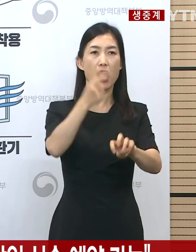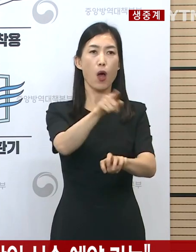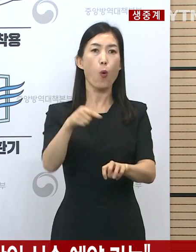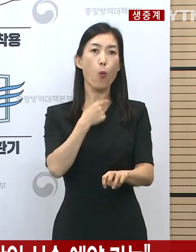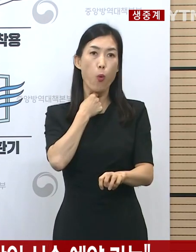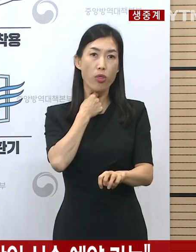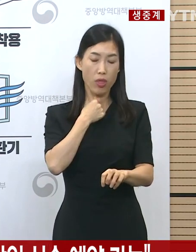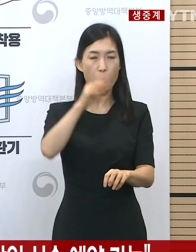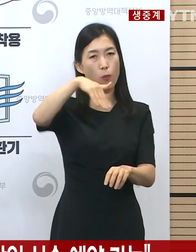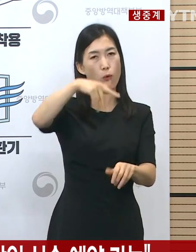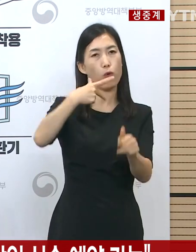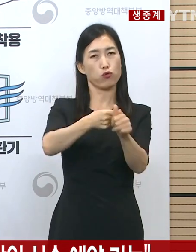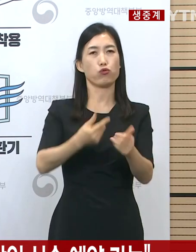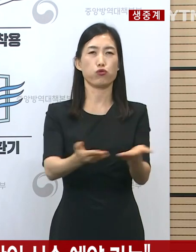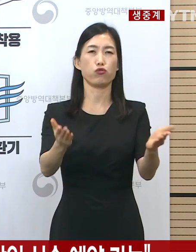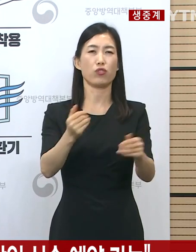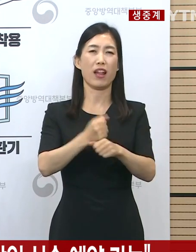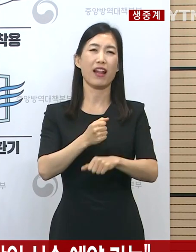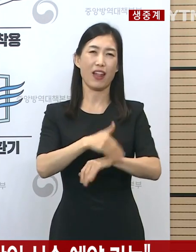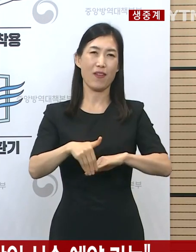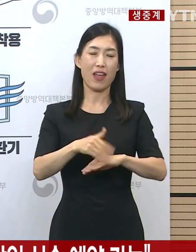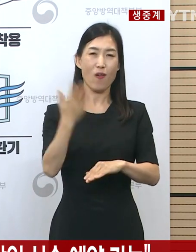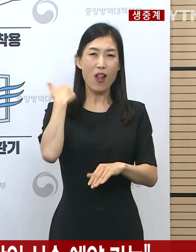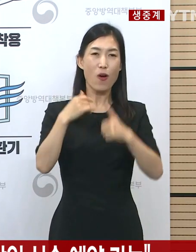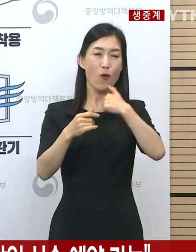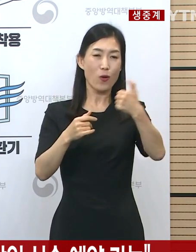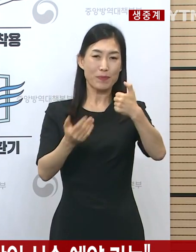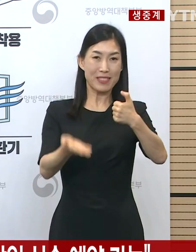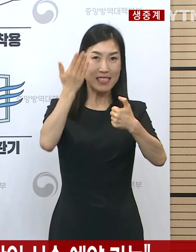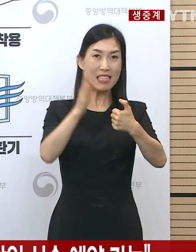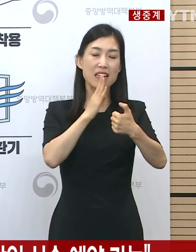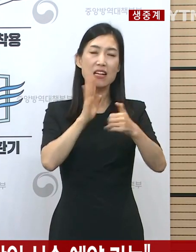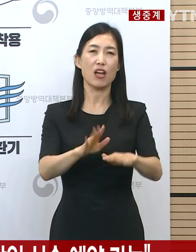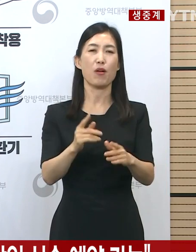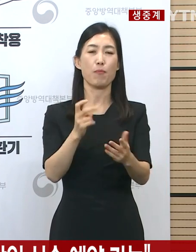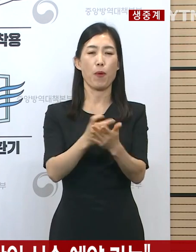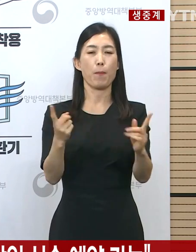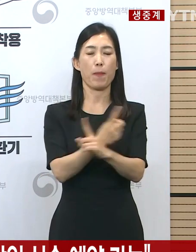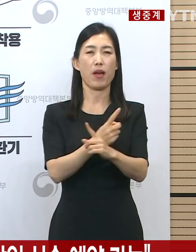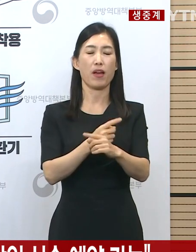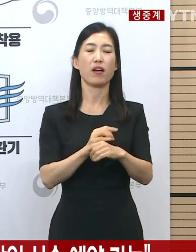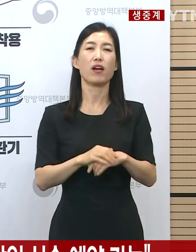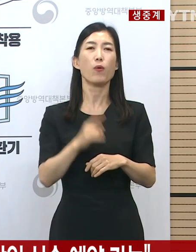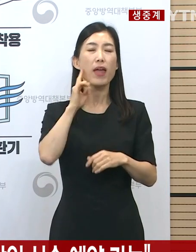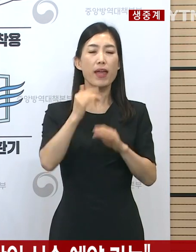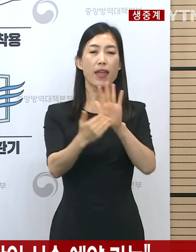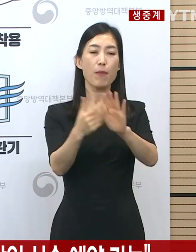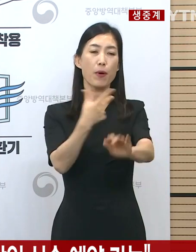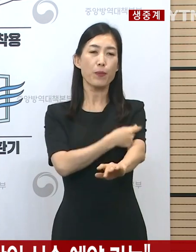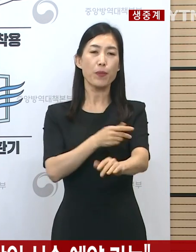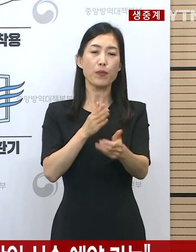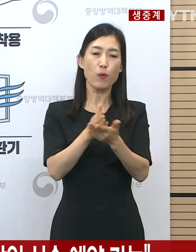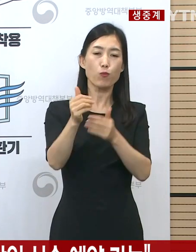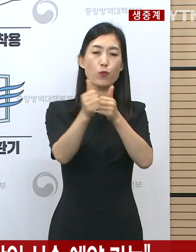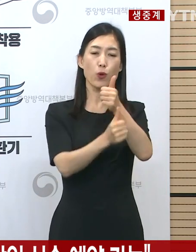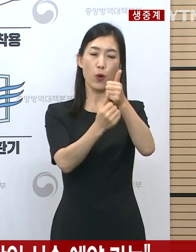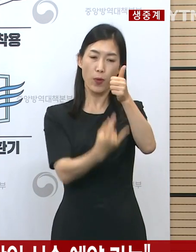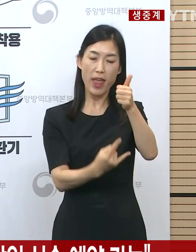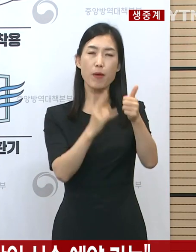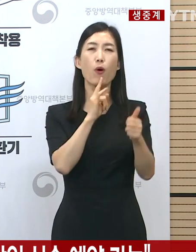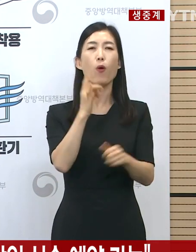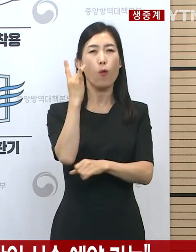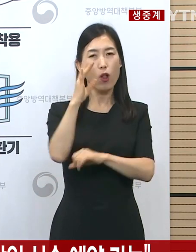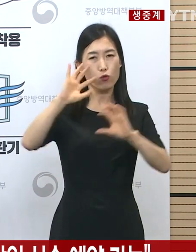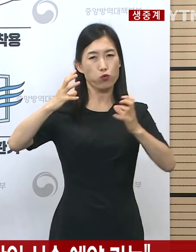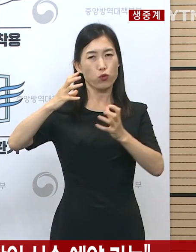접종 안을 변경을 하여 시행할 예정입니다. 예방접종 전문위원회는 국가예방접종